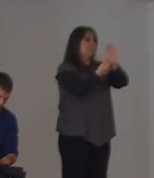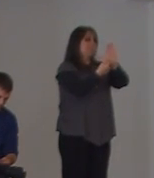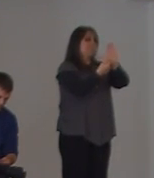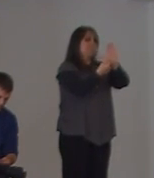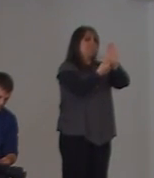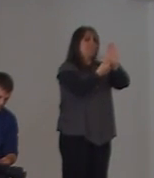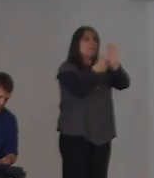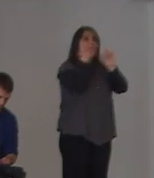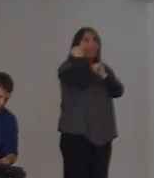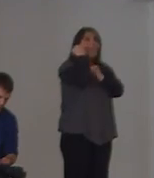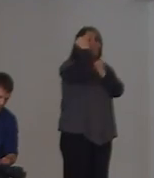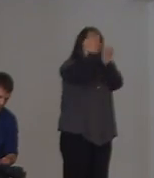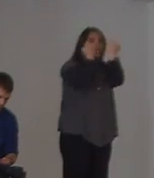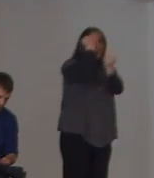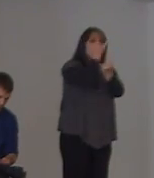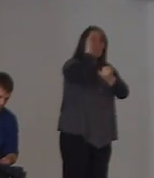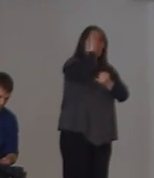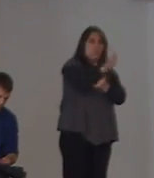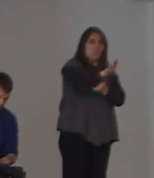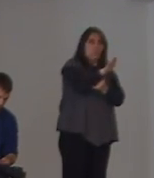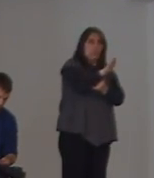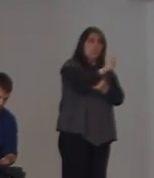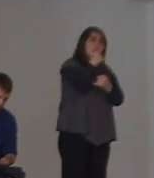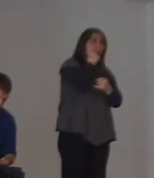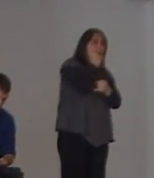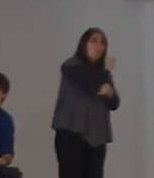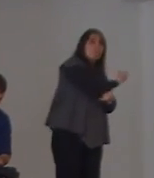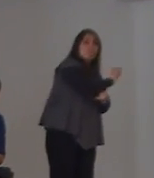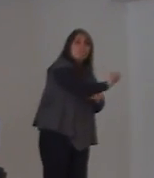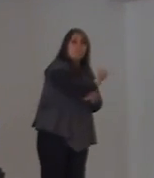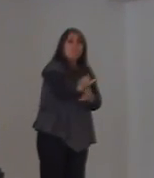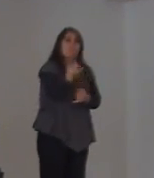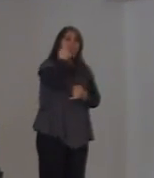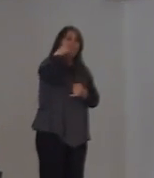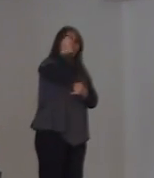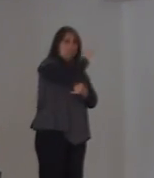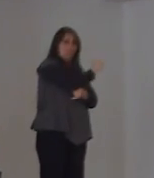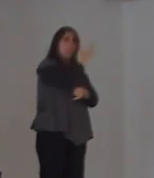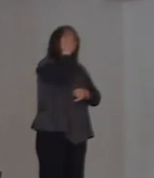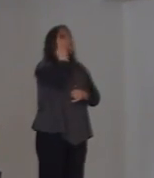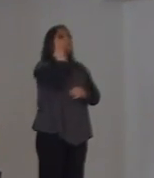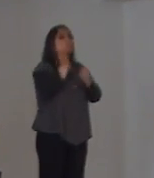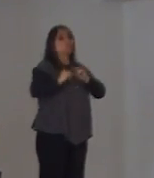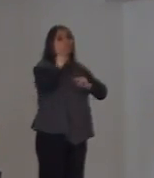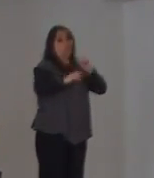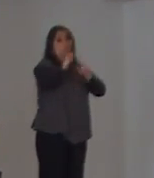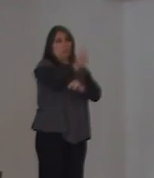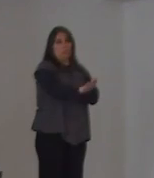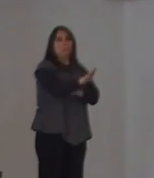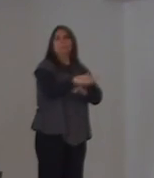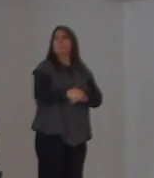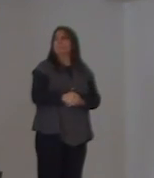ellos han visibilizado en esos lugares y en esas experiencias que han construido.